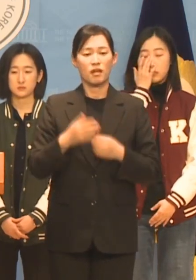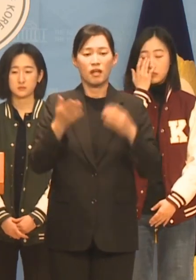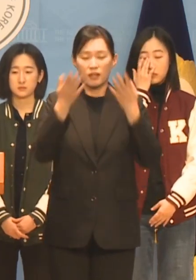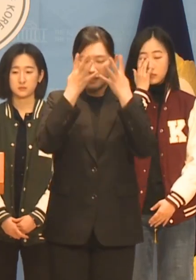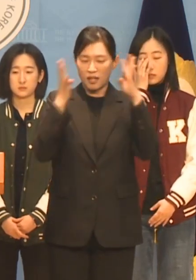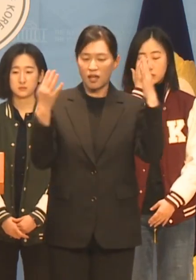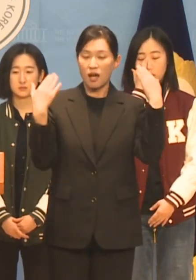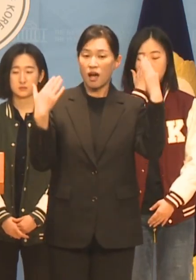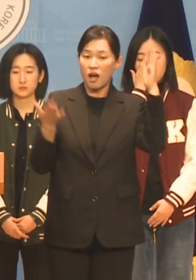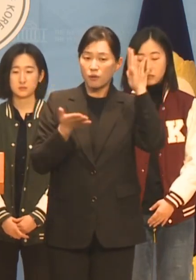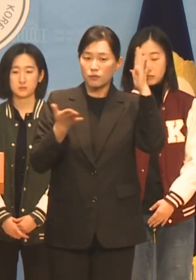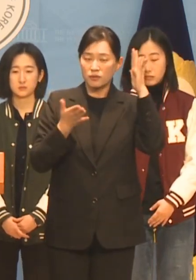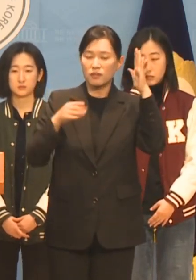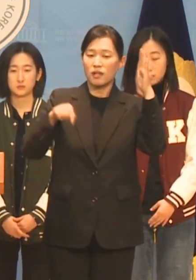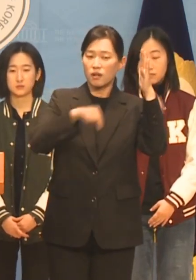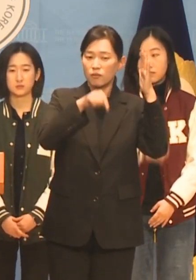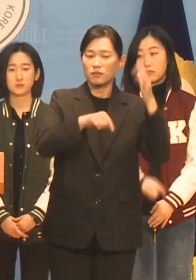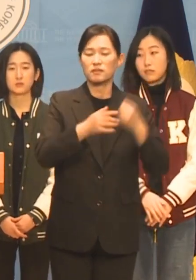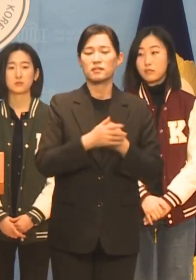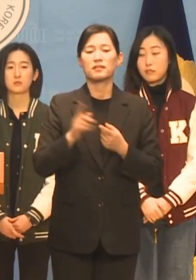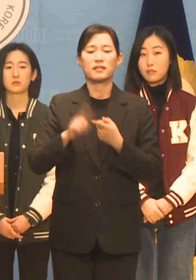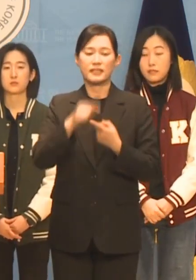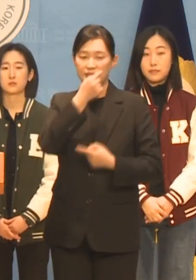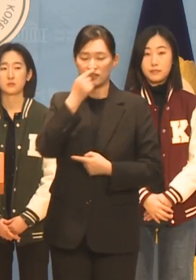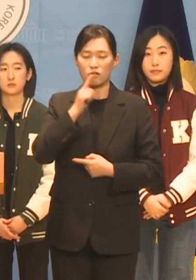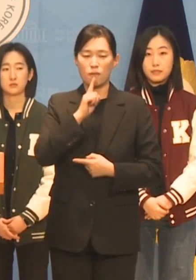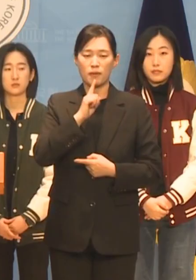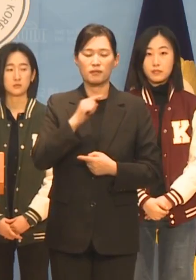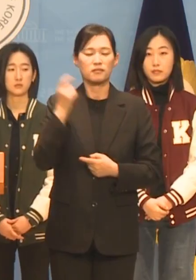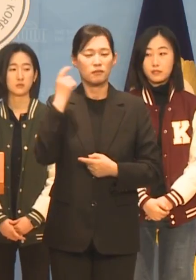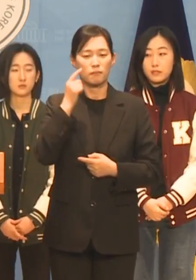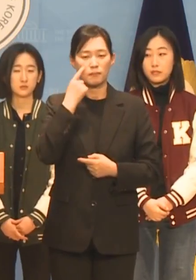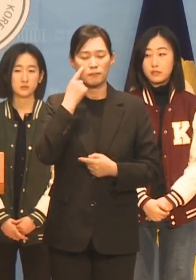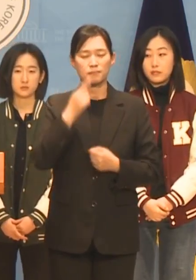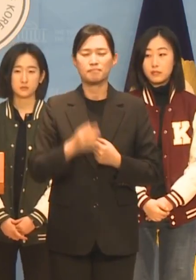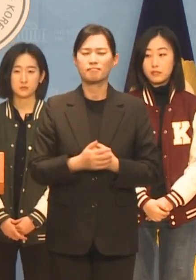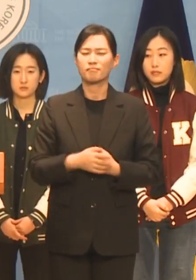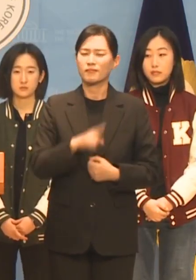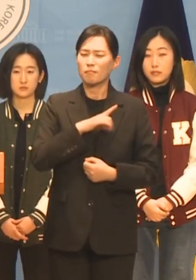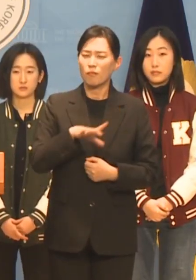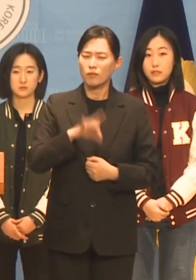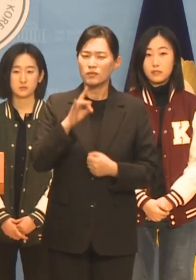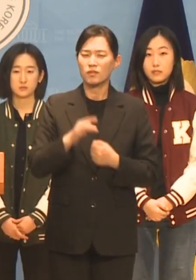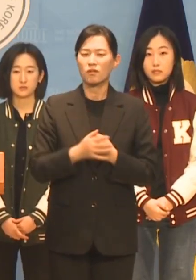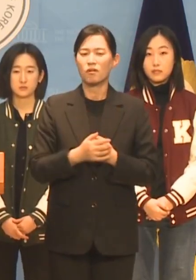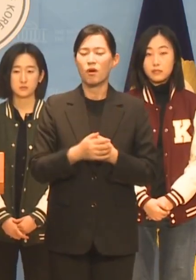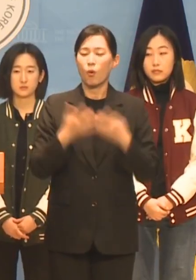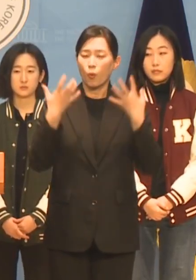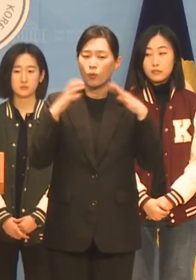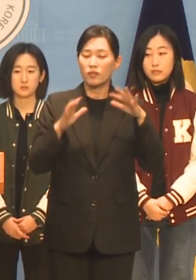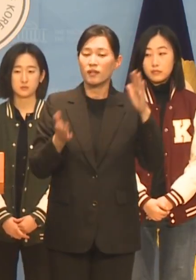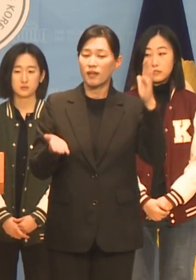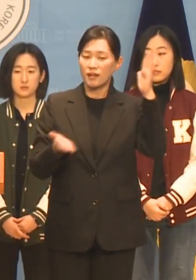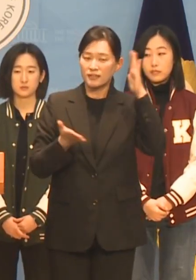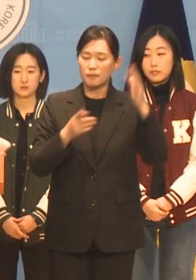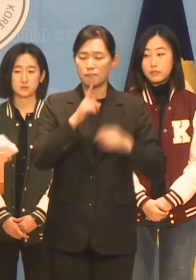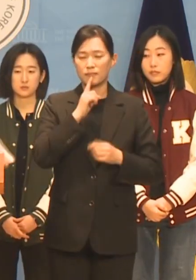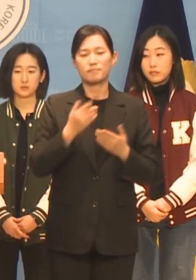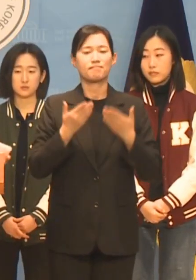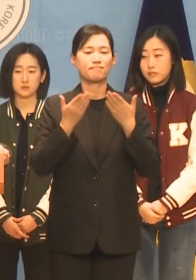만행을 직접 겪은 몇몇 대학의 학우분들의 증언을 들어보도록 하겠습니다. 가장 먼저 고려대 학우분께서 말씀해